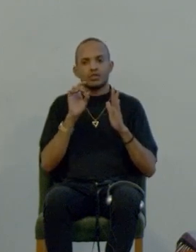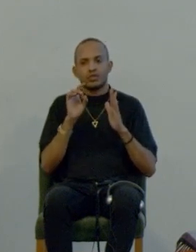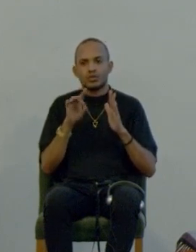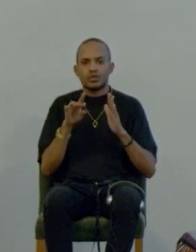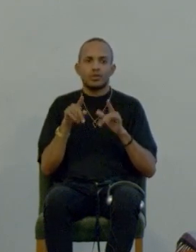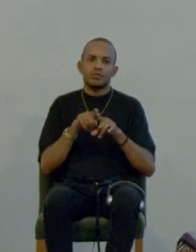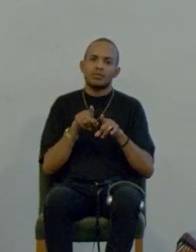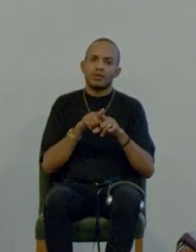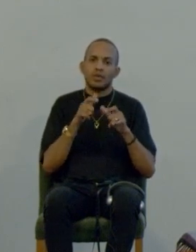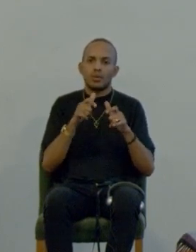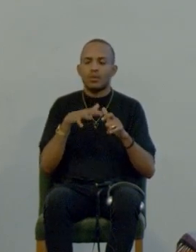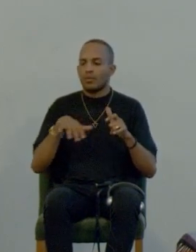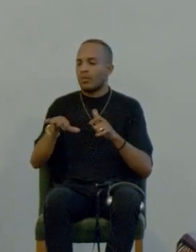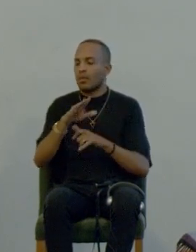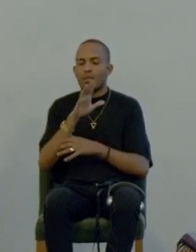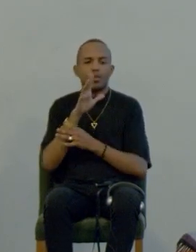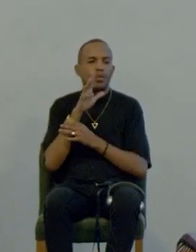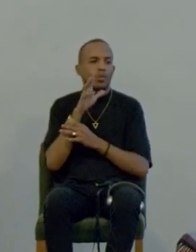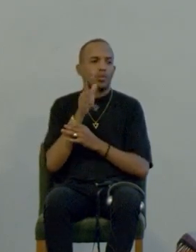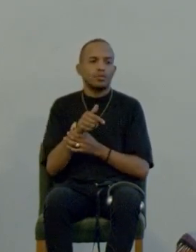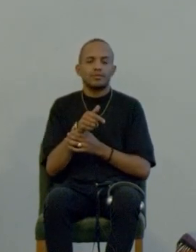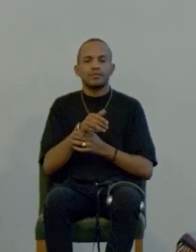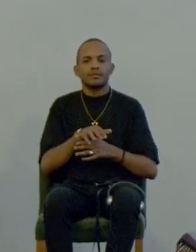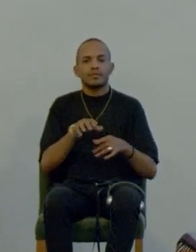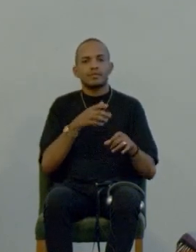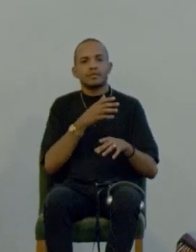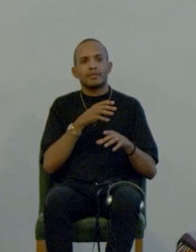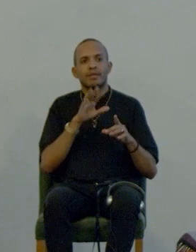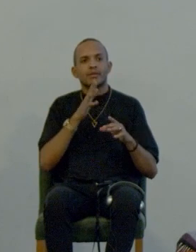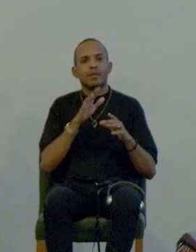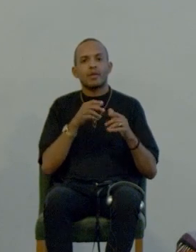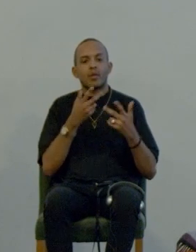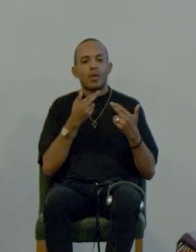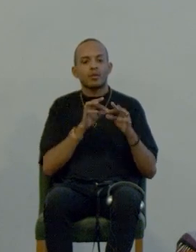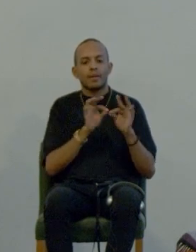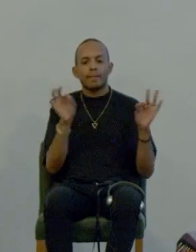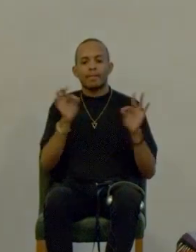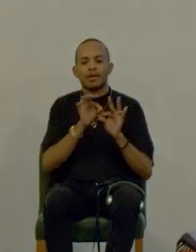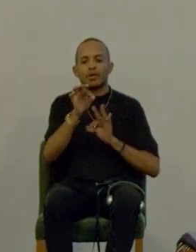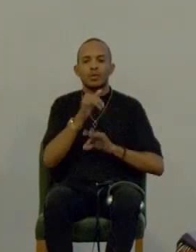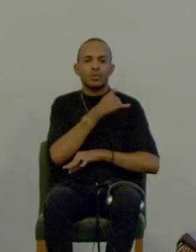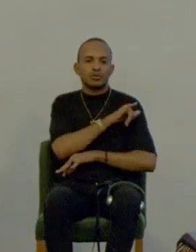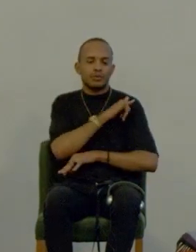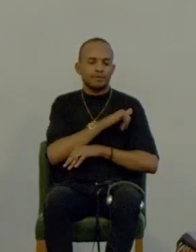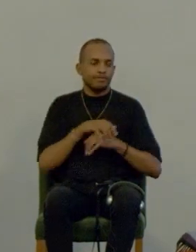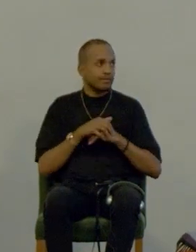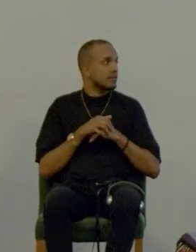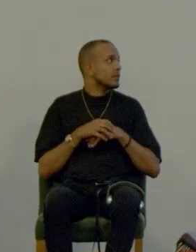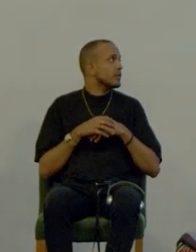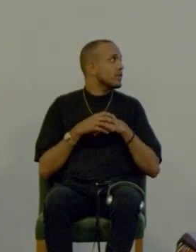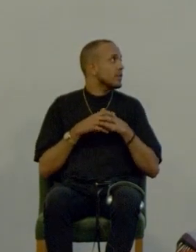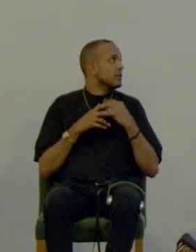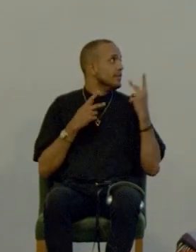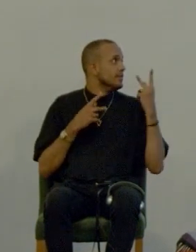também das Guianas e do Alto Orinoco, o que corresponderia mais ou menos à área do estado do Rio de Janeiro. E aí, como é que são esses solos? Por